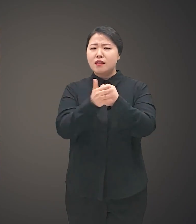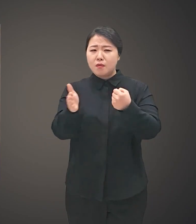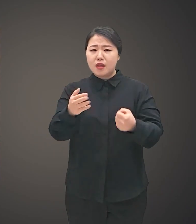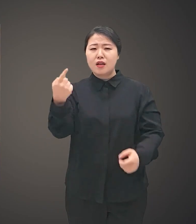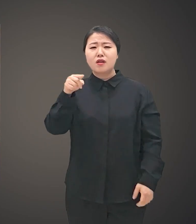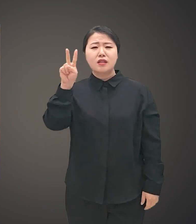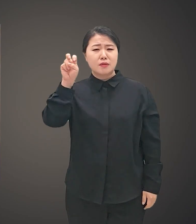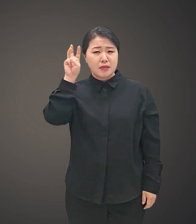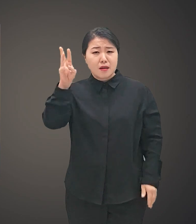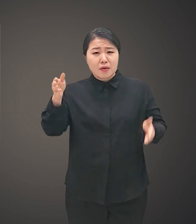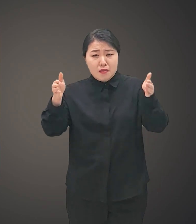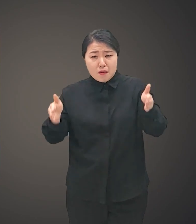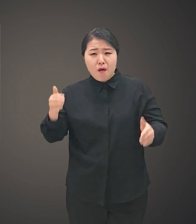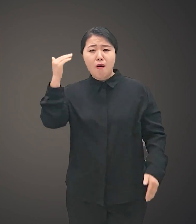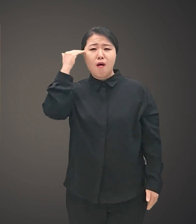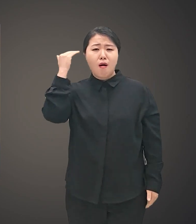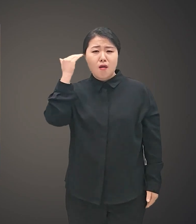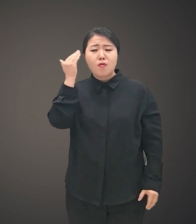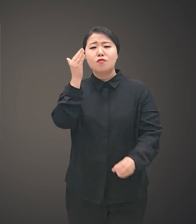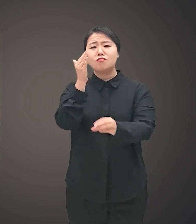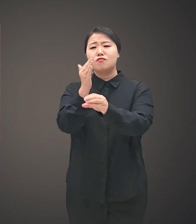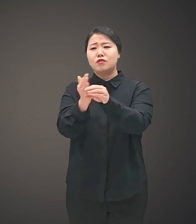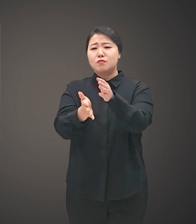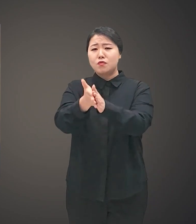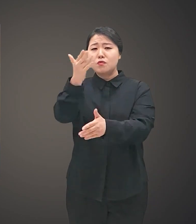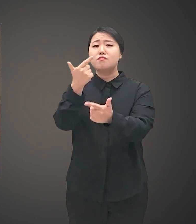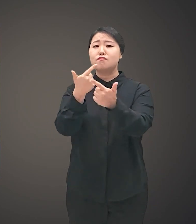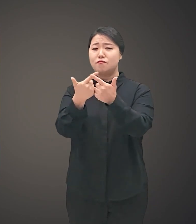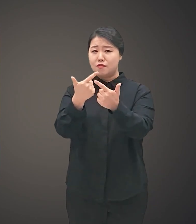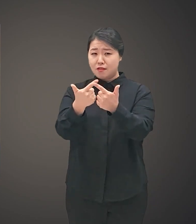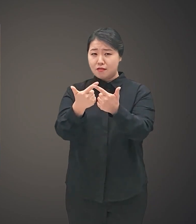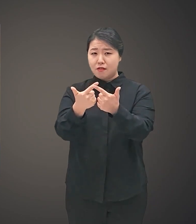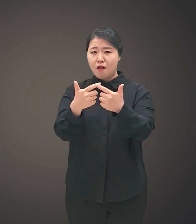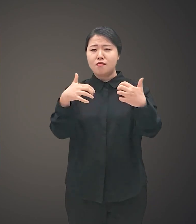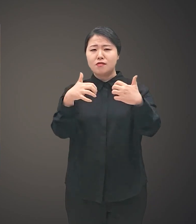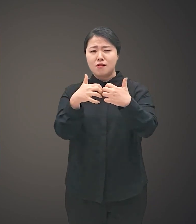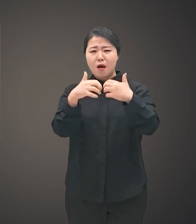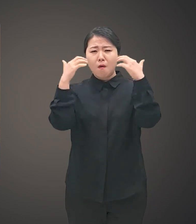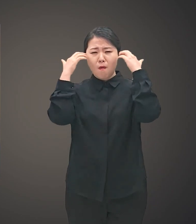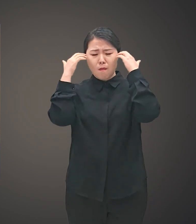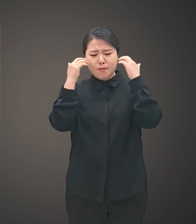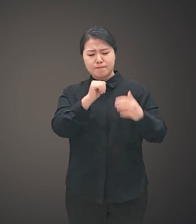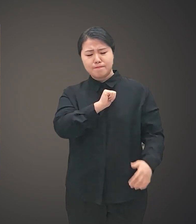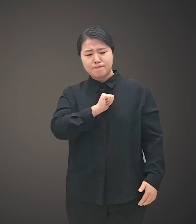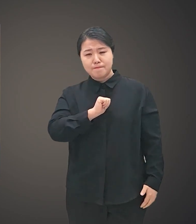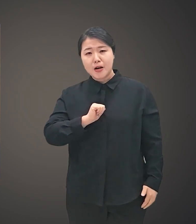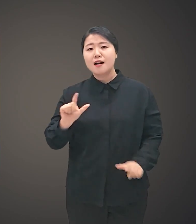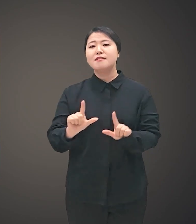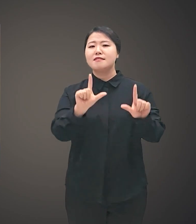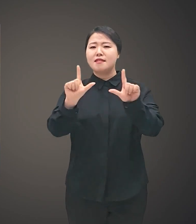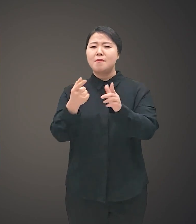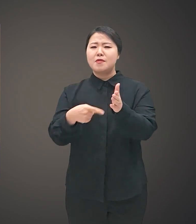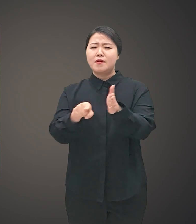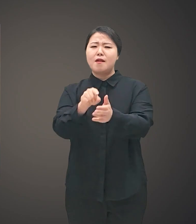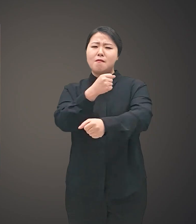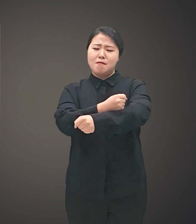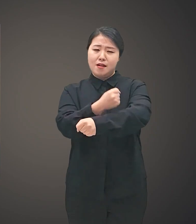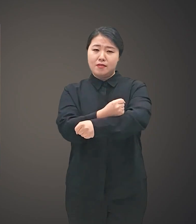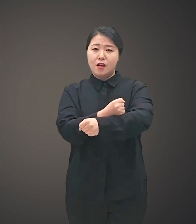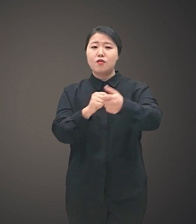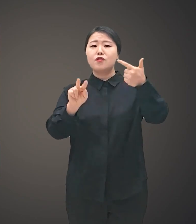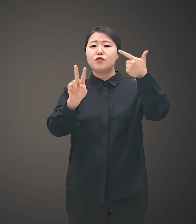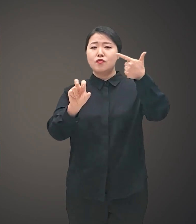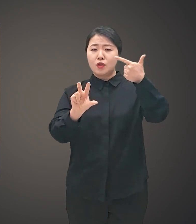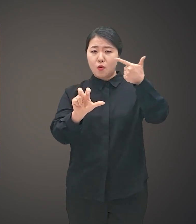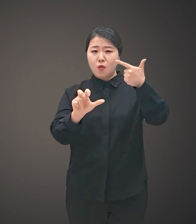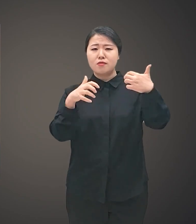전쟁으로 인해 1023일 동안 대한민국의 수도였던 부산을 배경으로 전쟁의 참혹함 속에서도 살아가기 위해 애쓰던